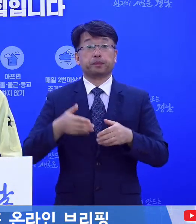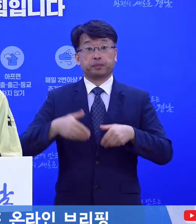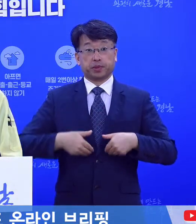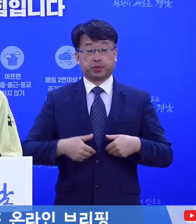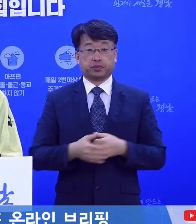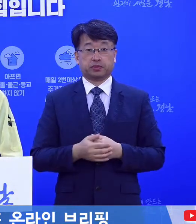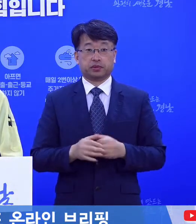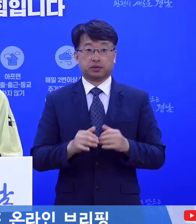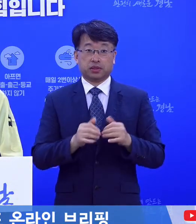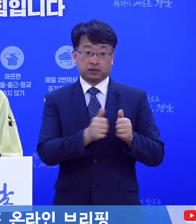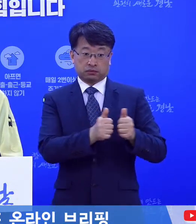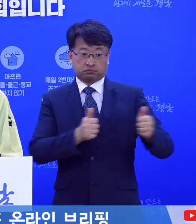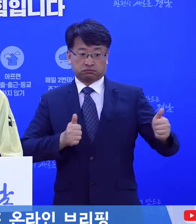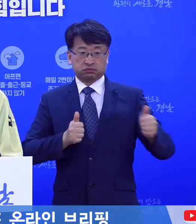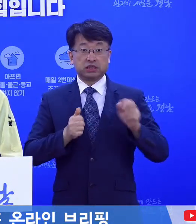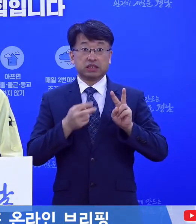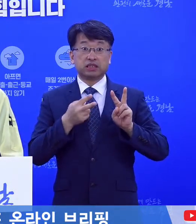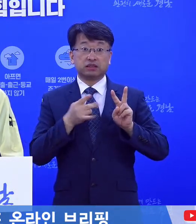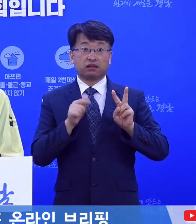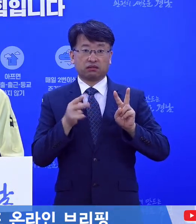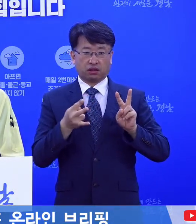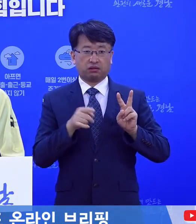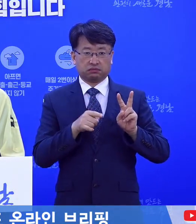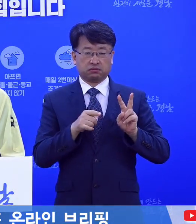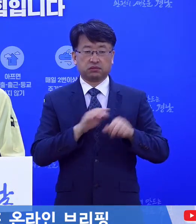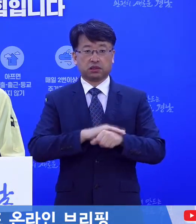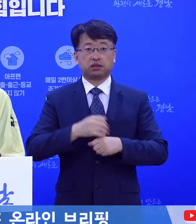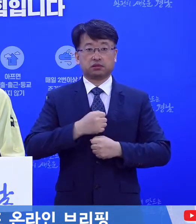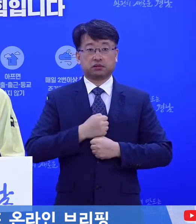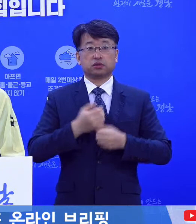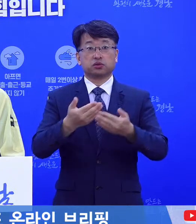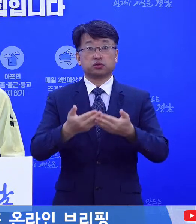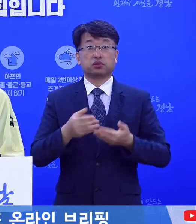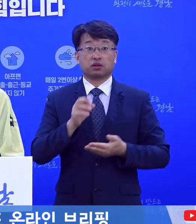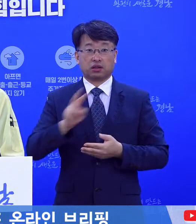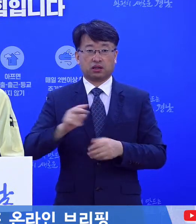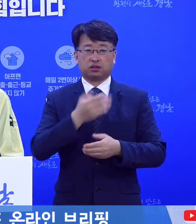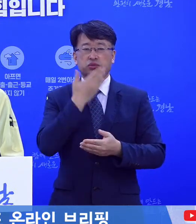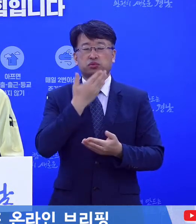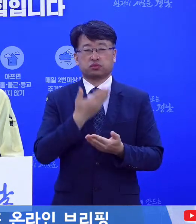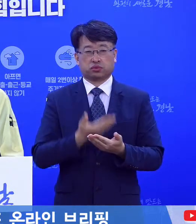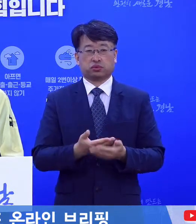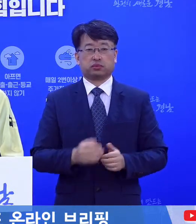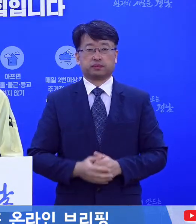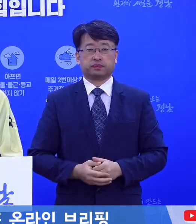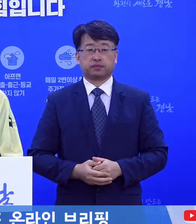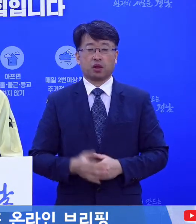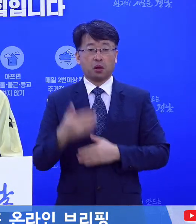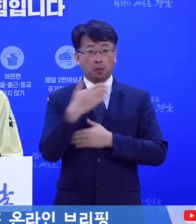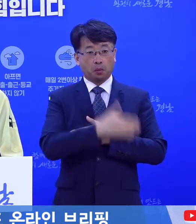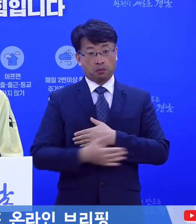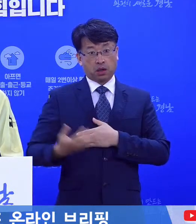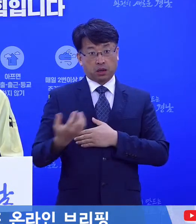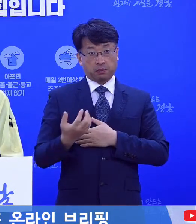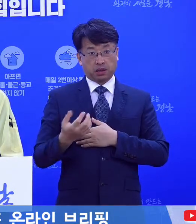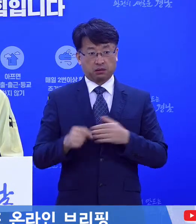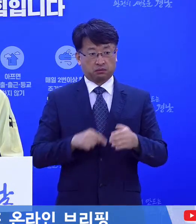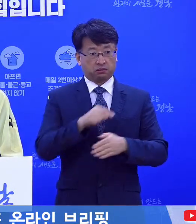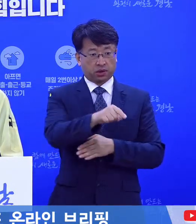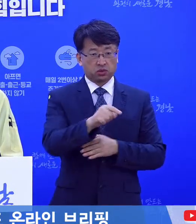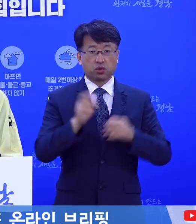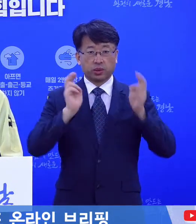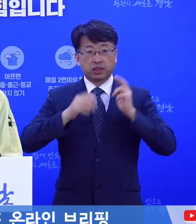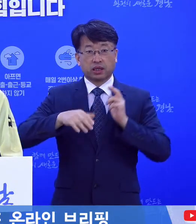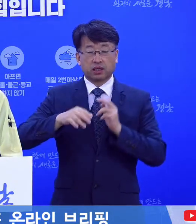거리 2단계 조치와 방역 수칙을 잘 지켜주시는 것이 중요합니다. 몸이 아프면 외출이나